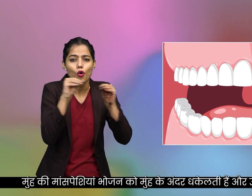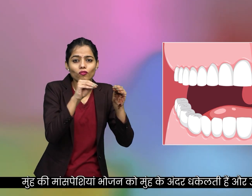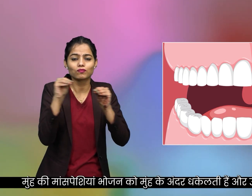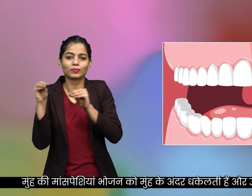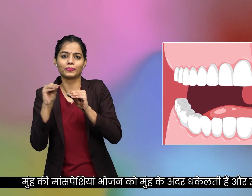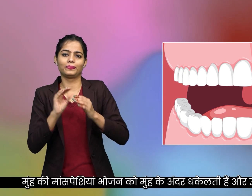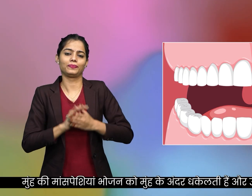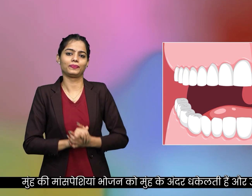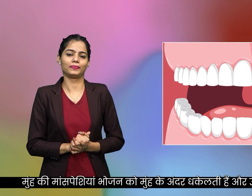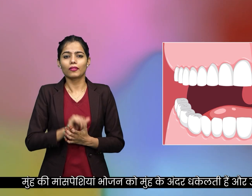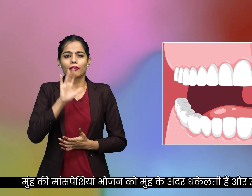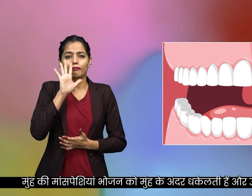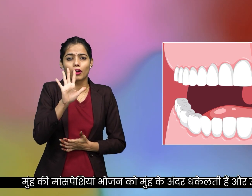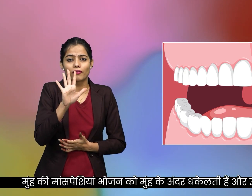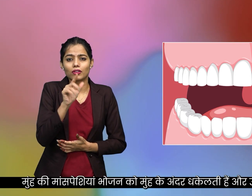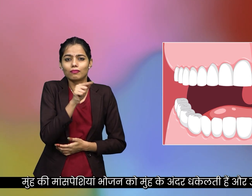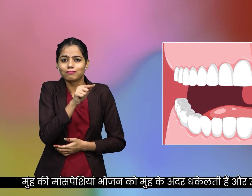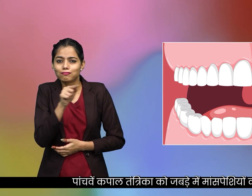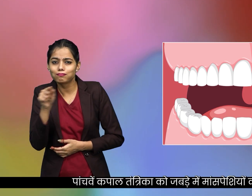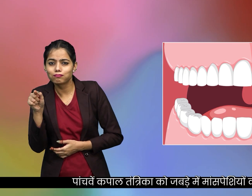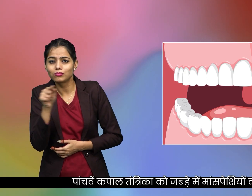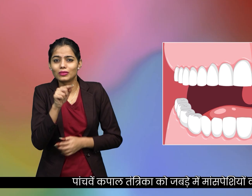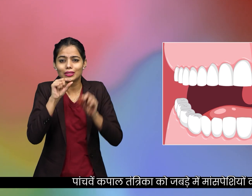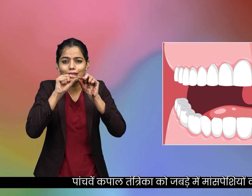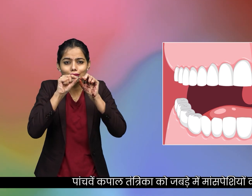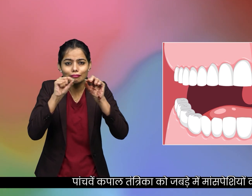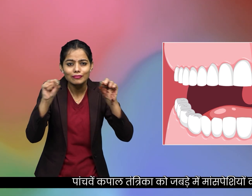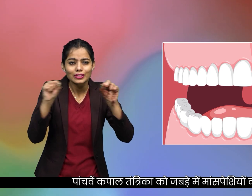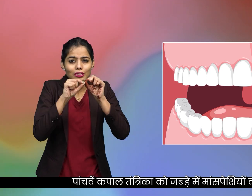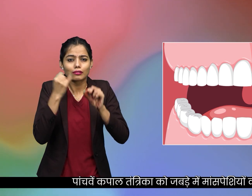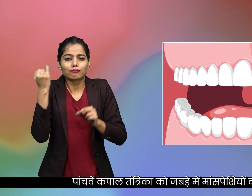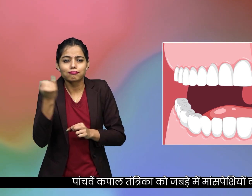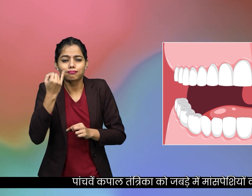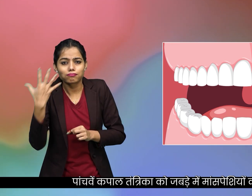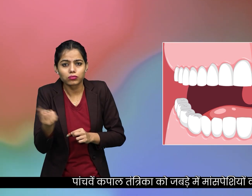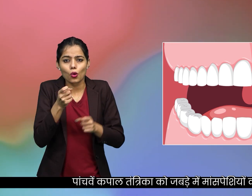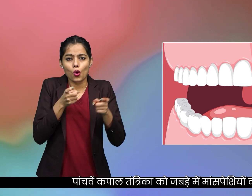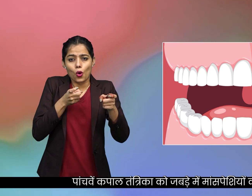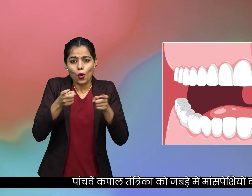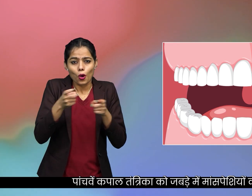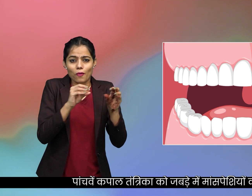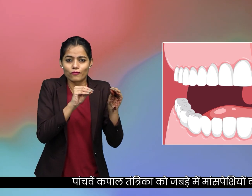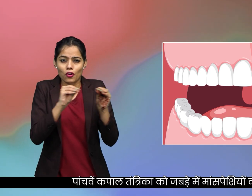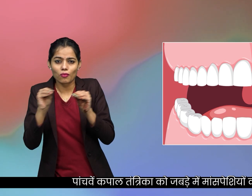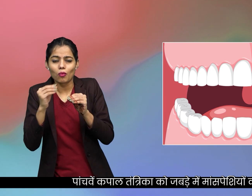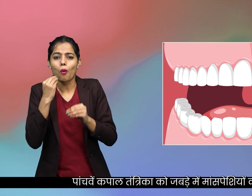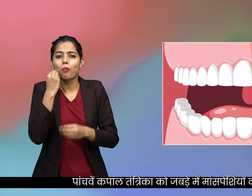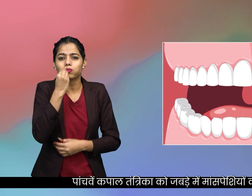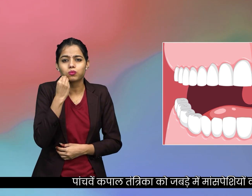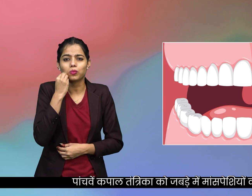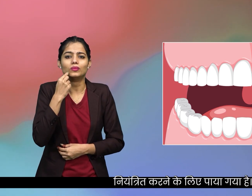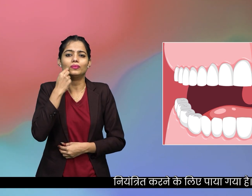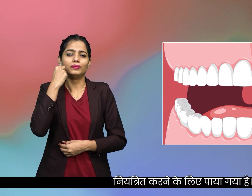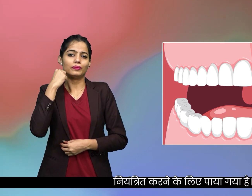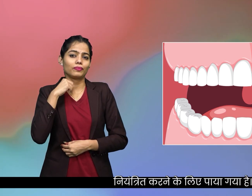धकेलते हैं और उसे चारों ओर ले जाते हैं। पांचवें कपाल तंत्रिका को जबड़े में मांसपेशियों की